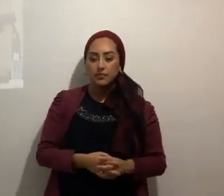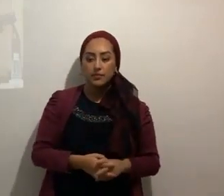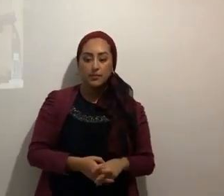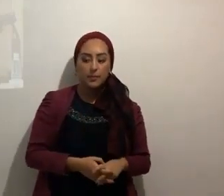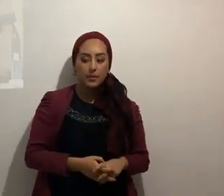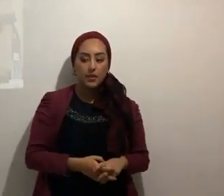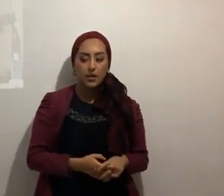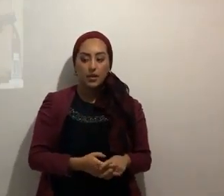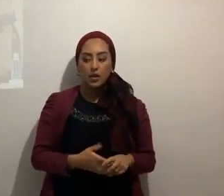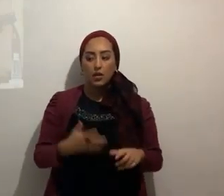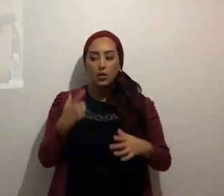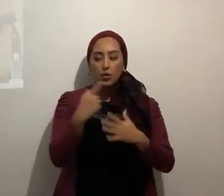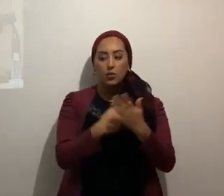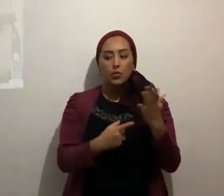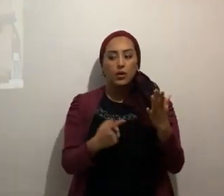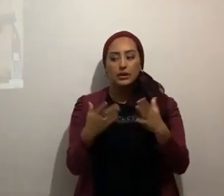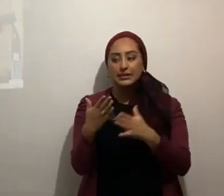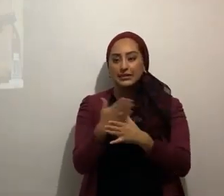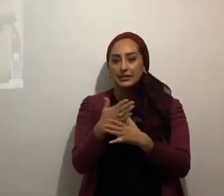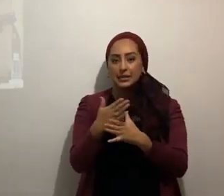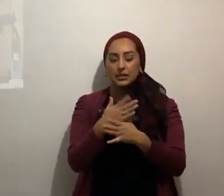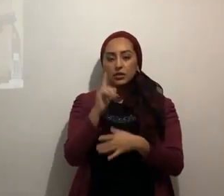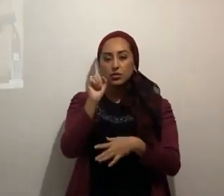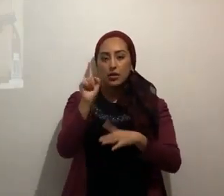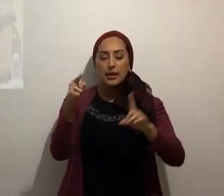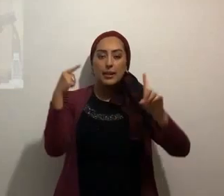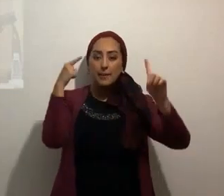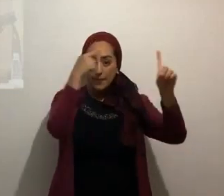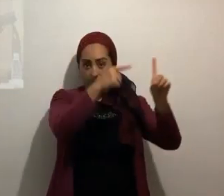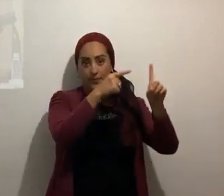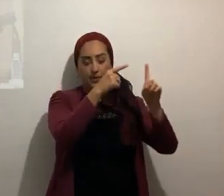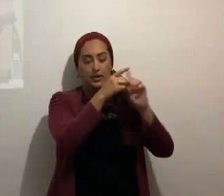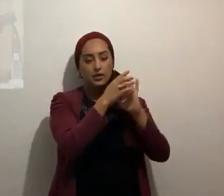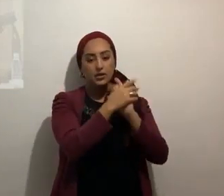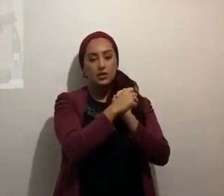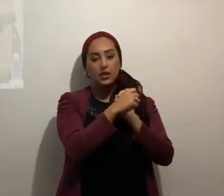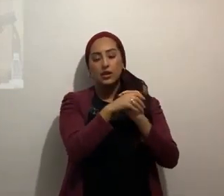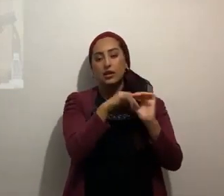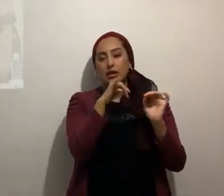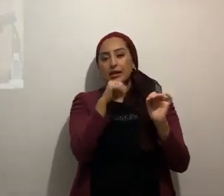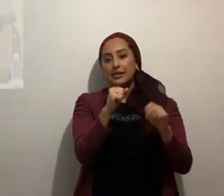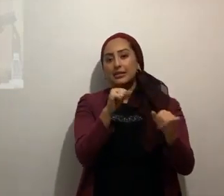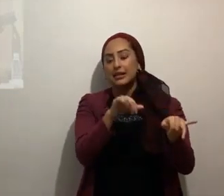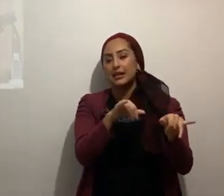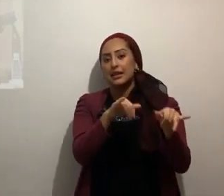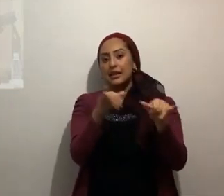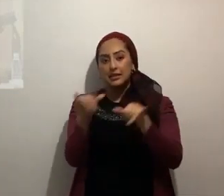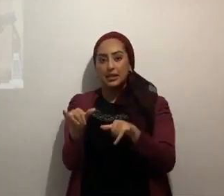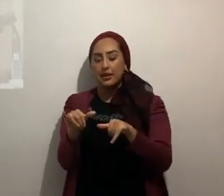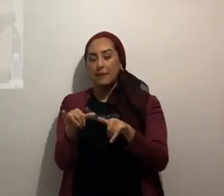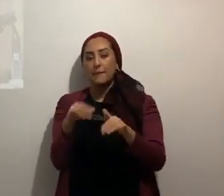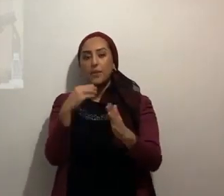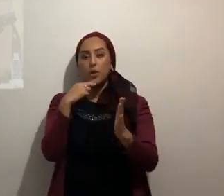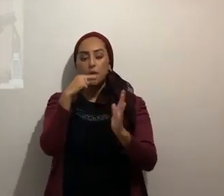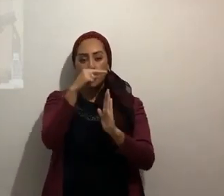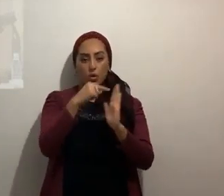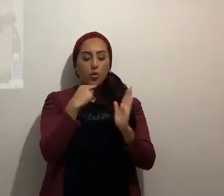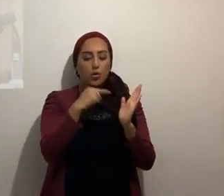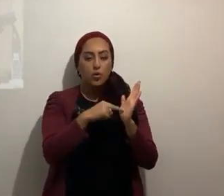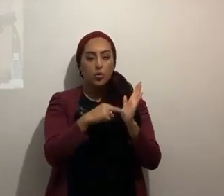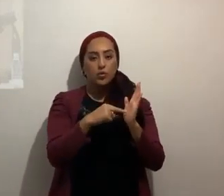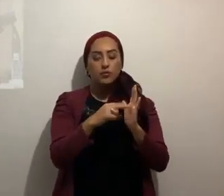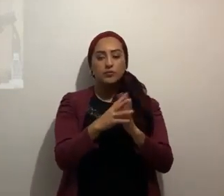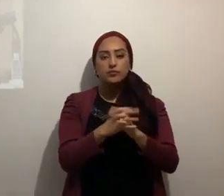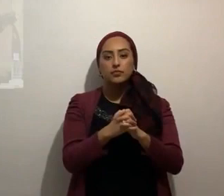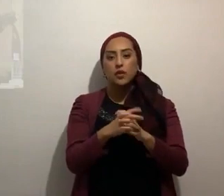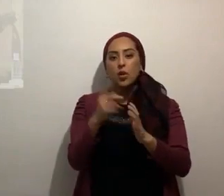lo que comparte un mismo propósito es lo mismo. Anota la idea y después te explico.